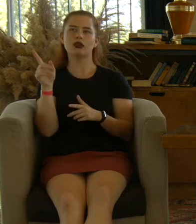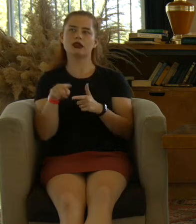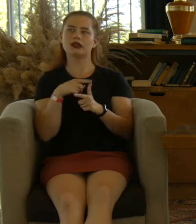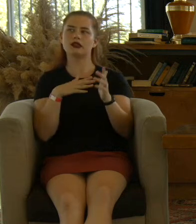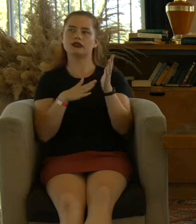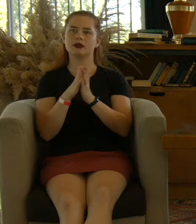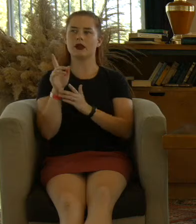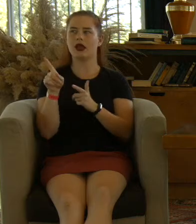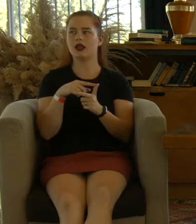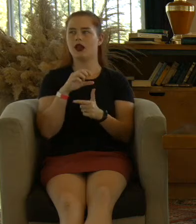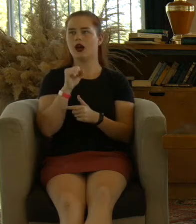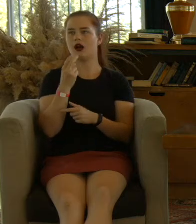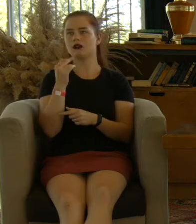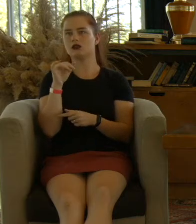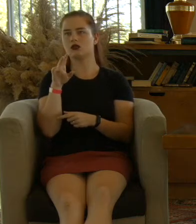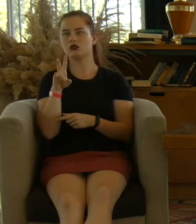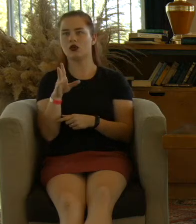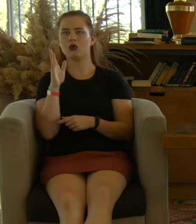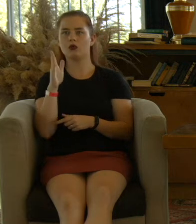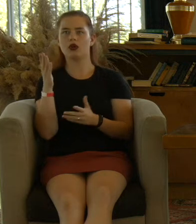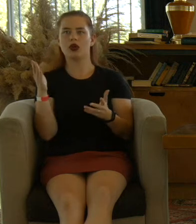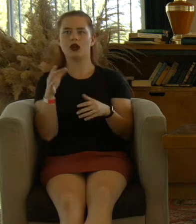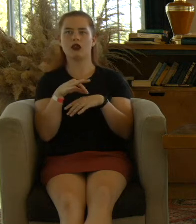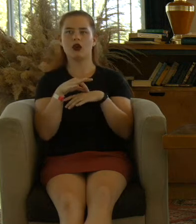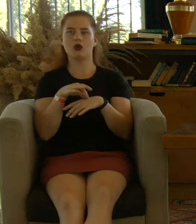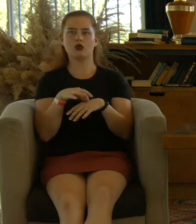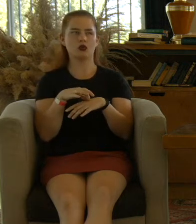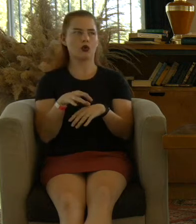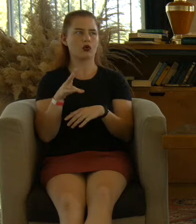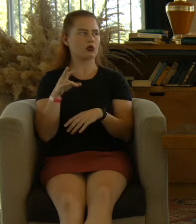ацетон, это будет какая-то кожа. Но кожа,